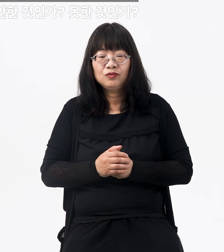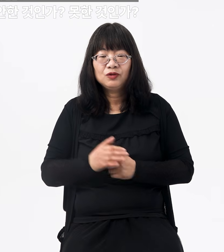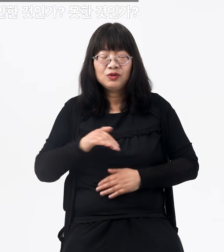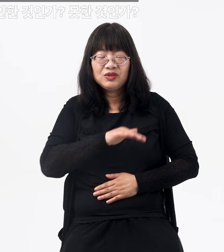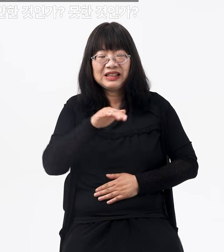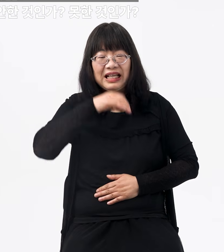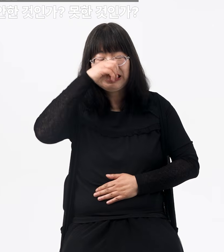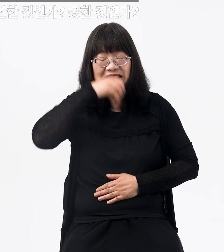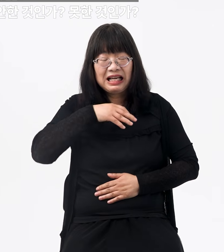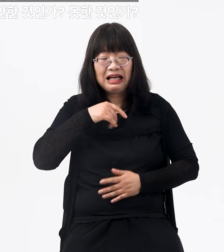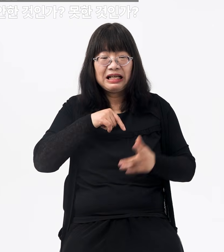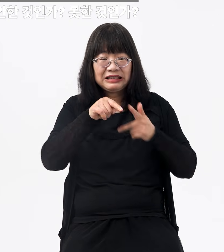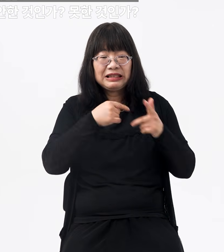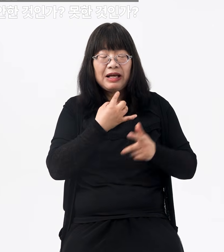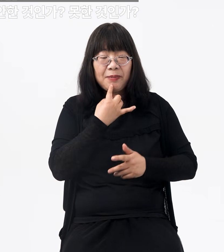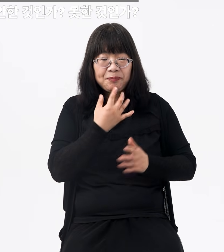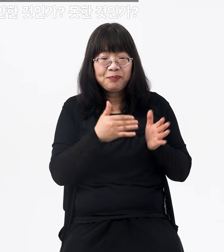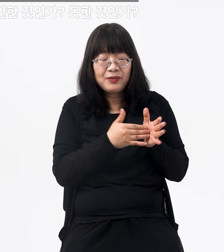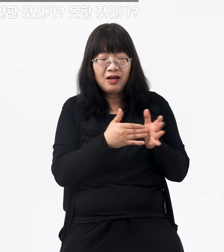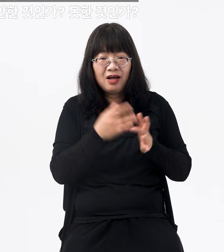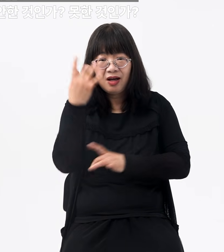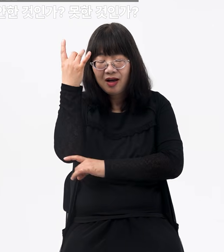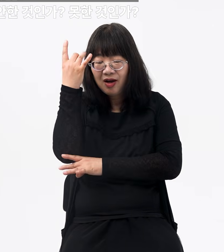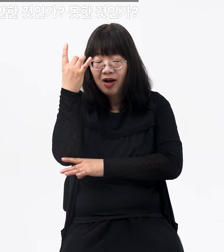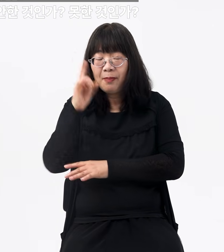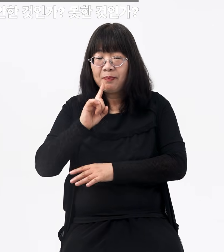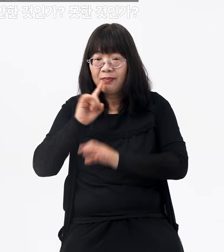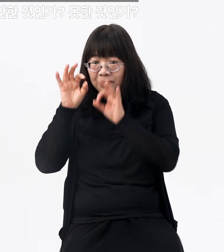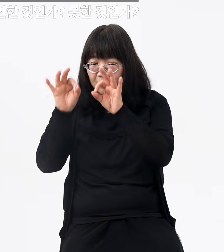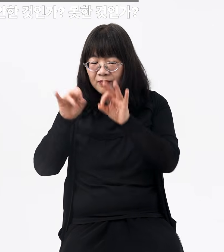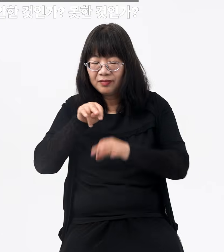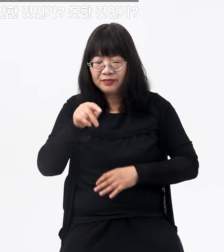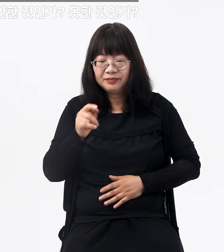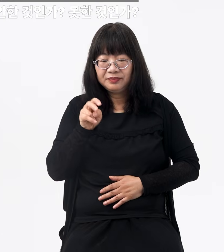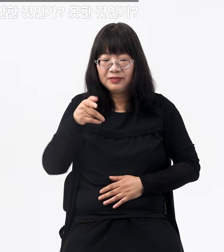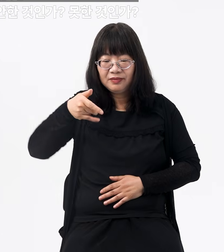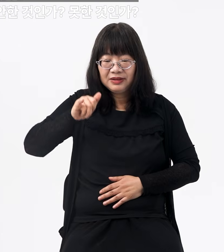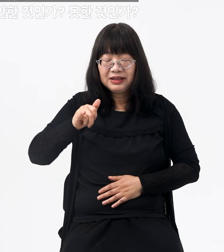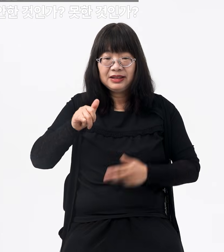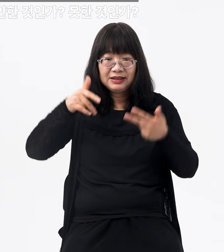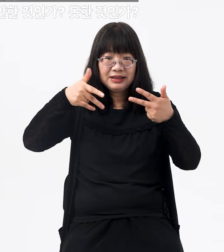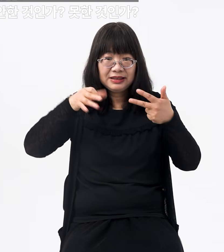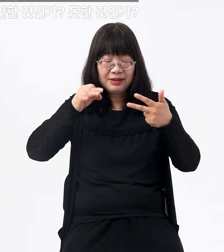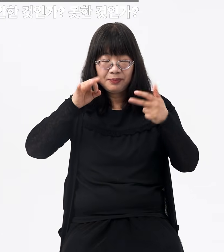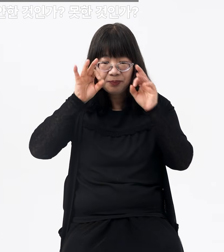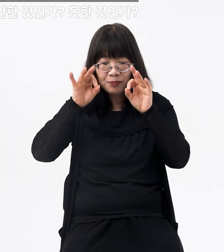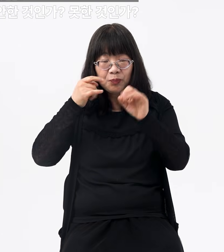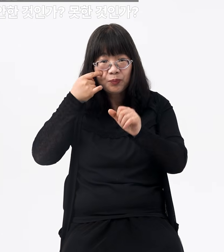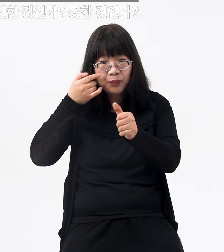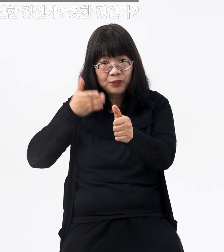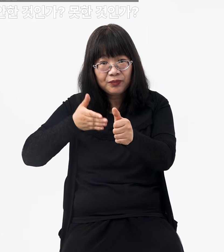수준이지, 원론인 즉슨 신명기 7장에 보면, 자, 띄워주세요.